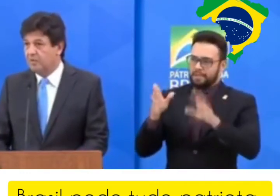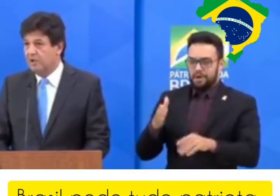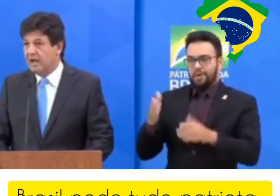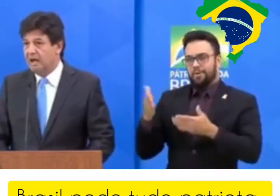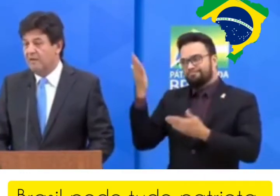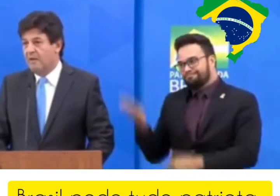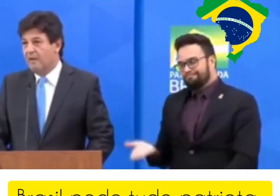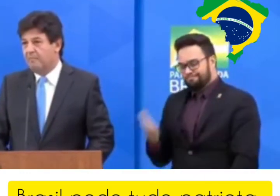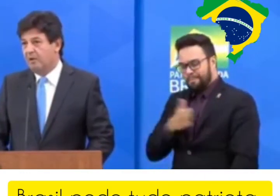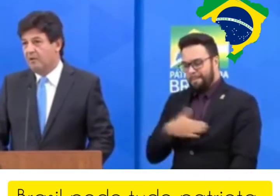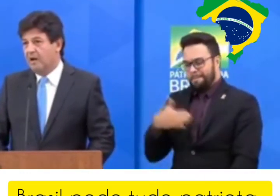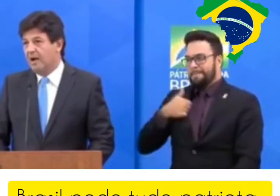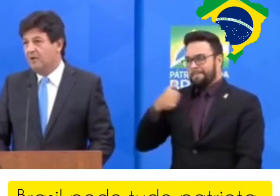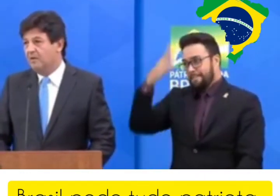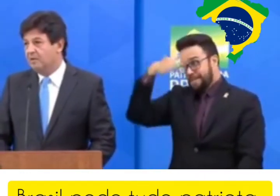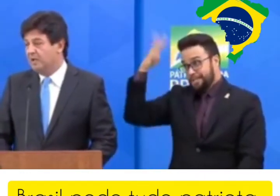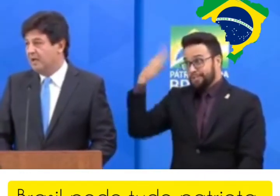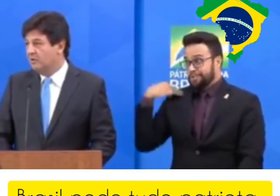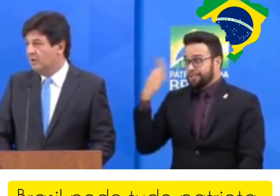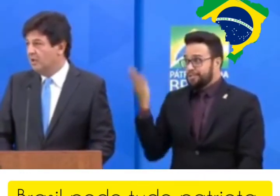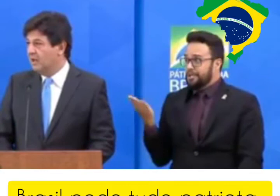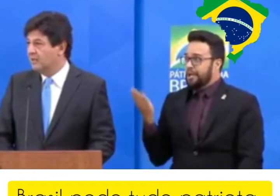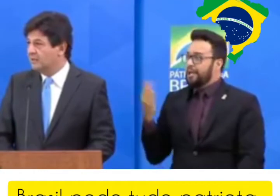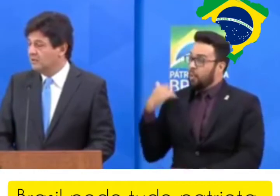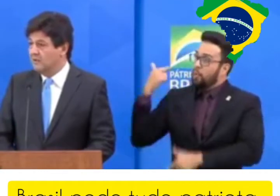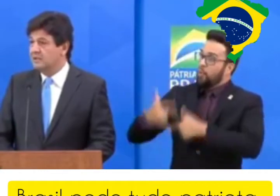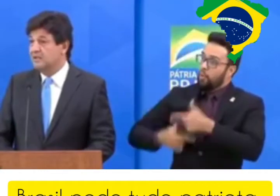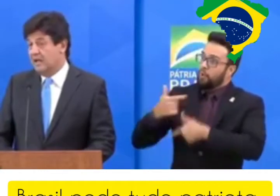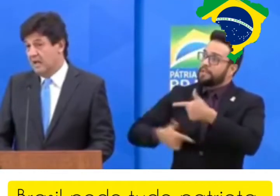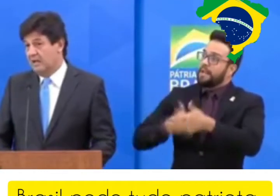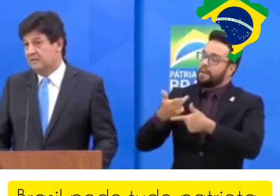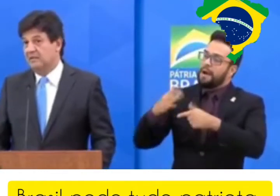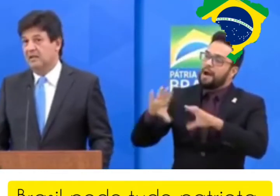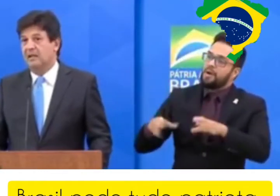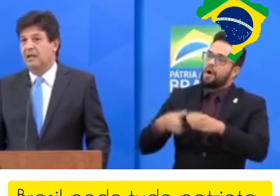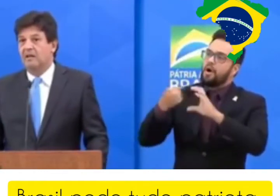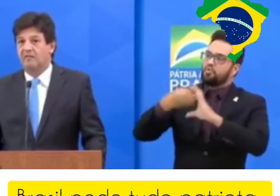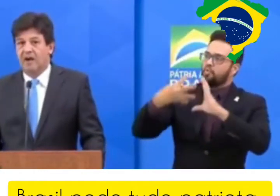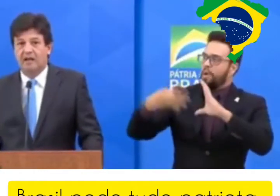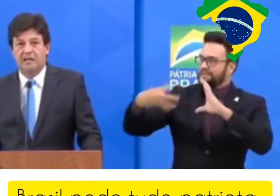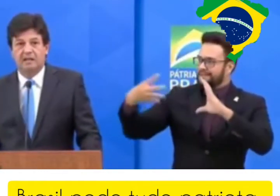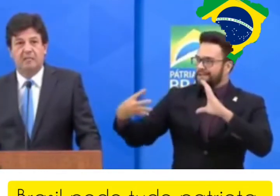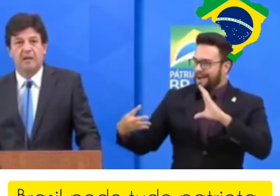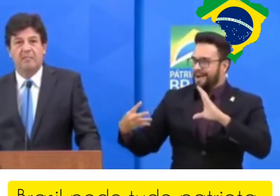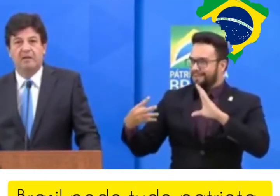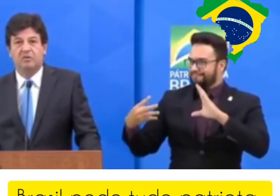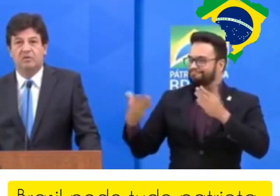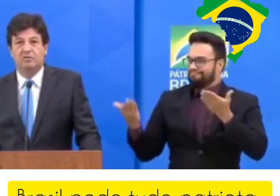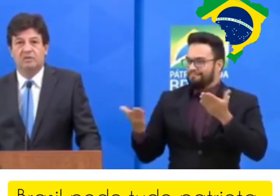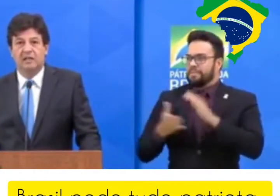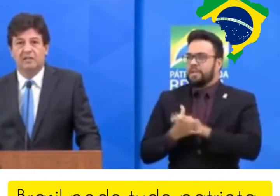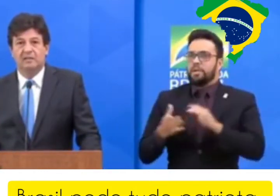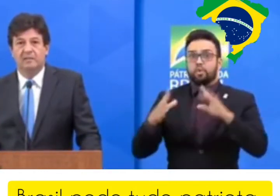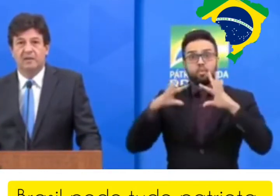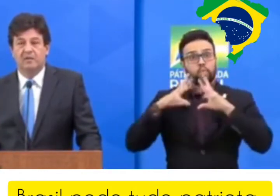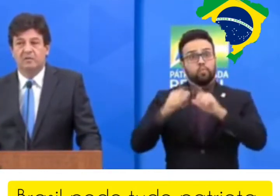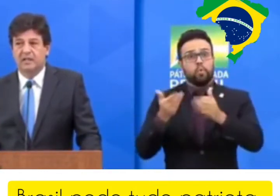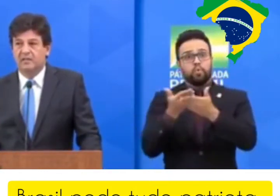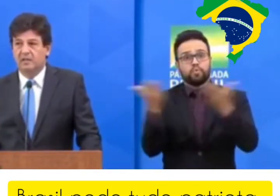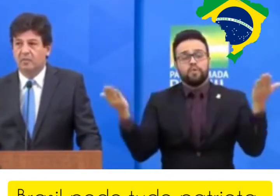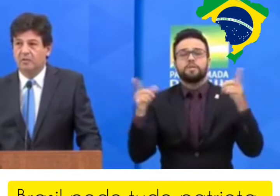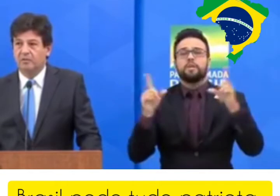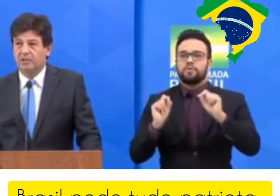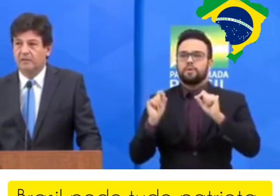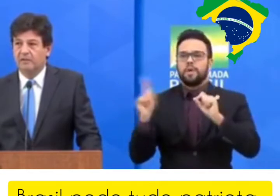Michele Bolsonaro pelo trabalho inspirador em relação às doenças raras. vai aqui também para todos vocês